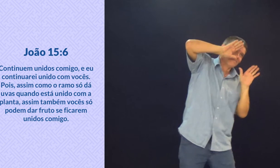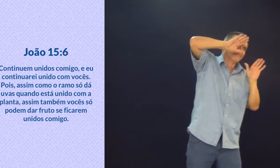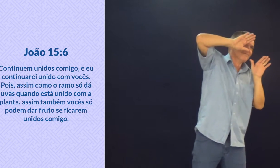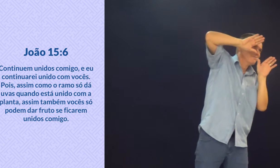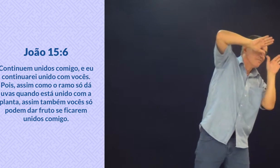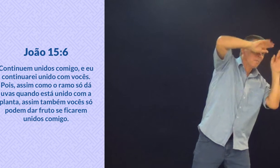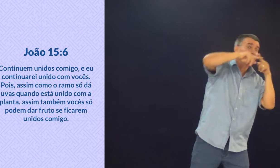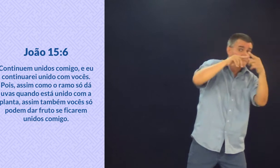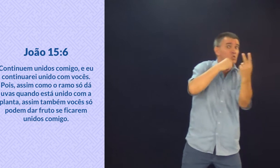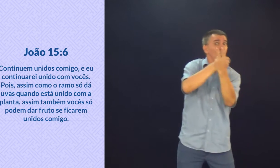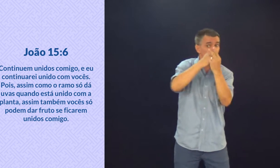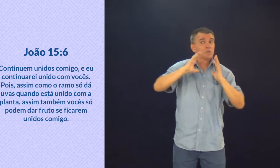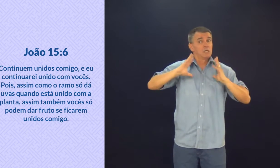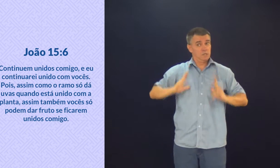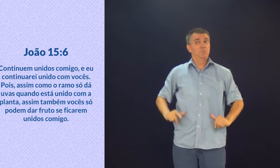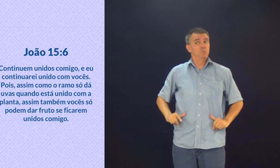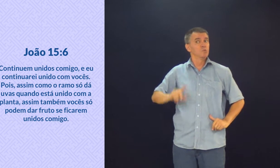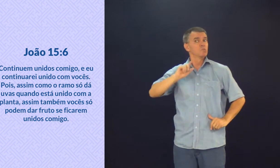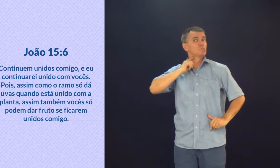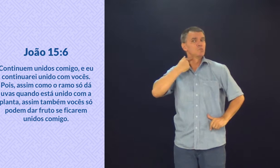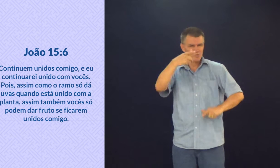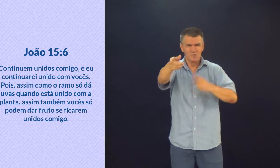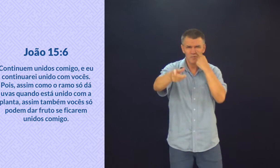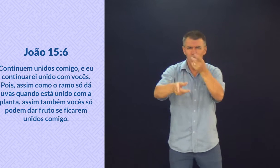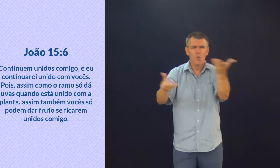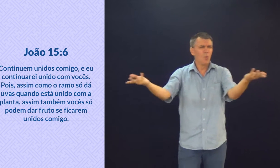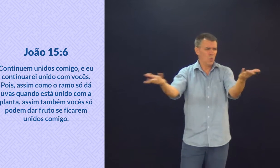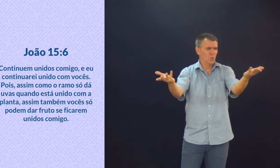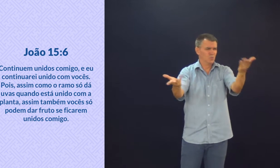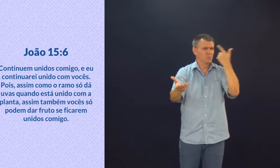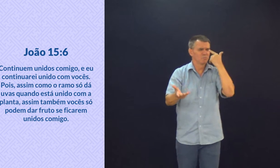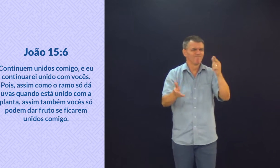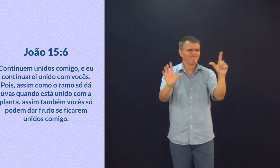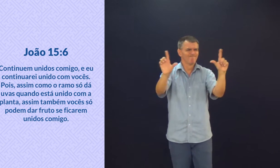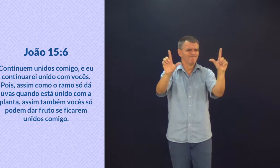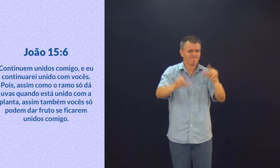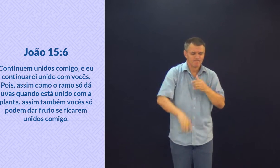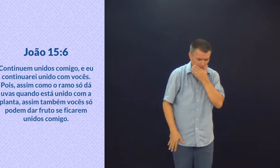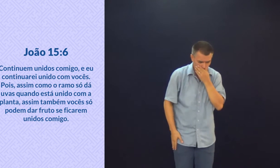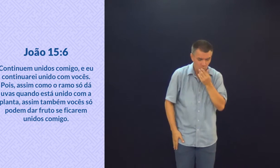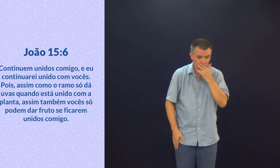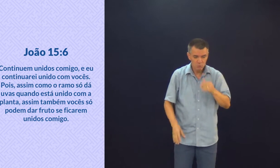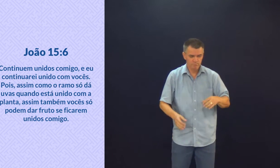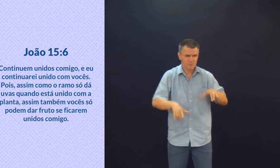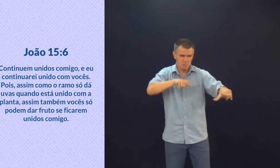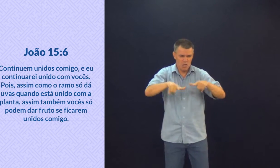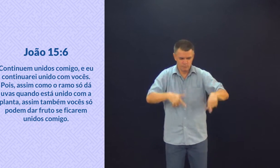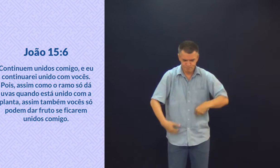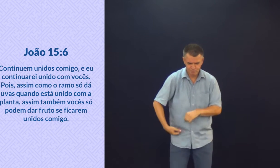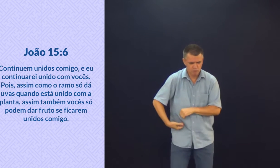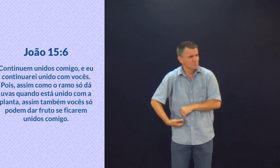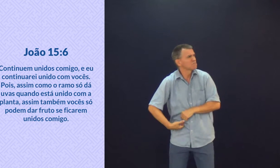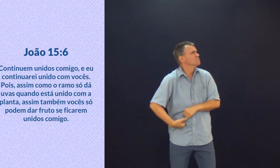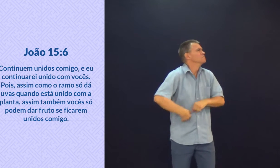jesus certo tem que se cuidar porque se você vê hoje vi uma coisa na